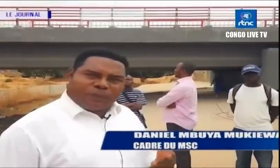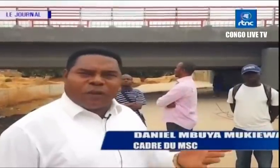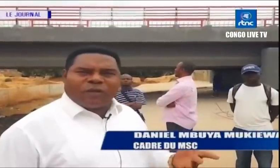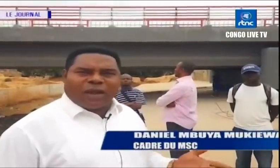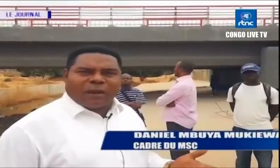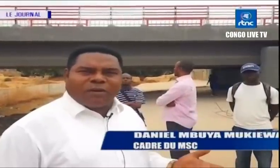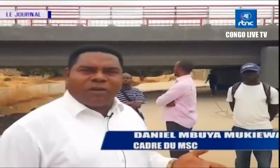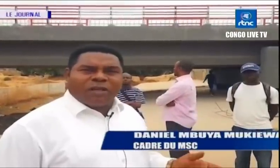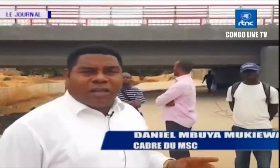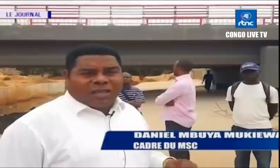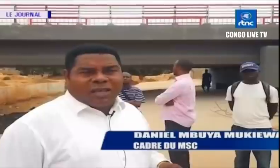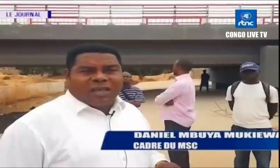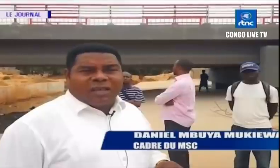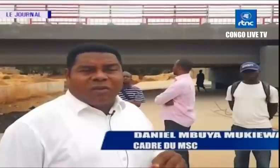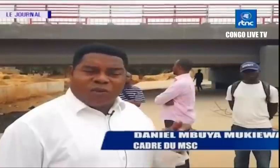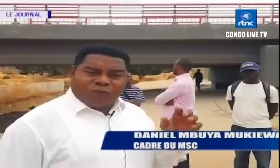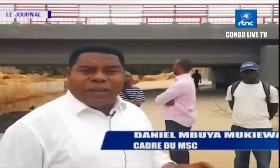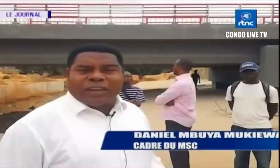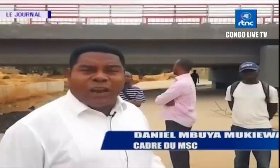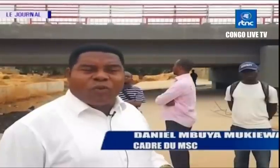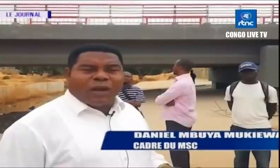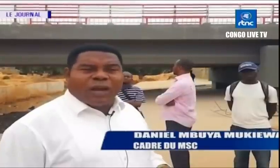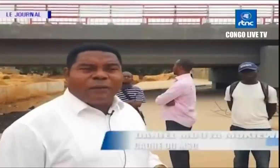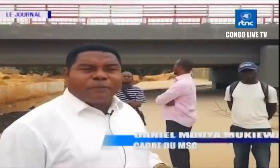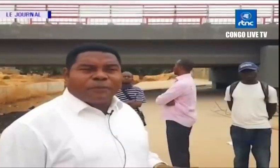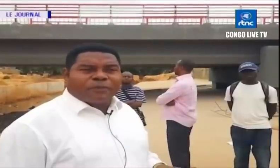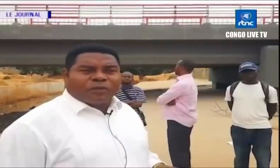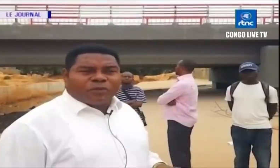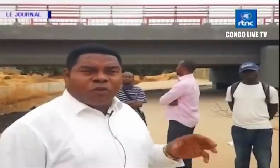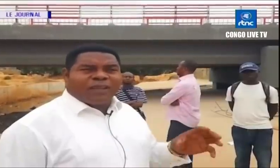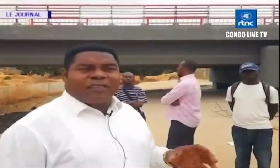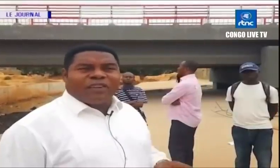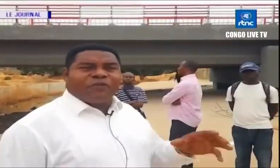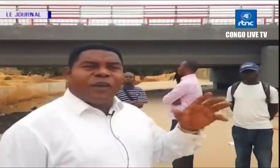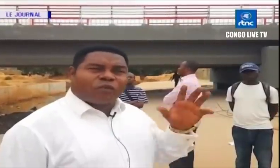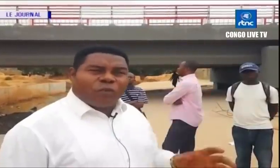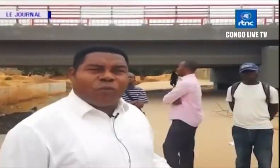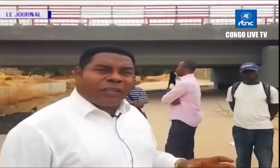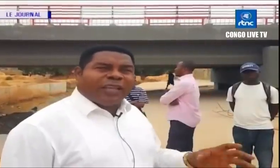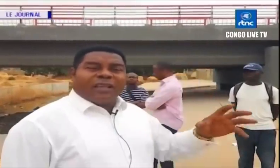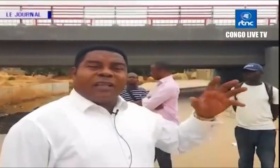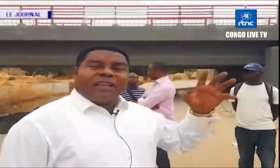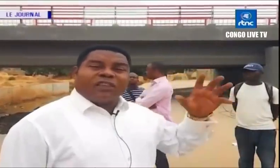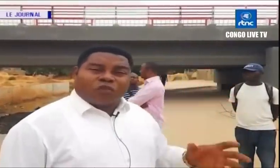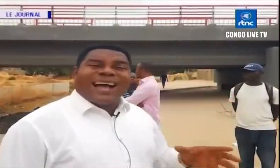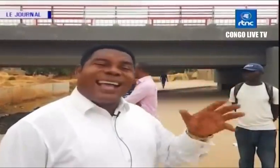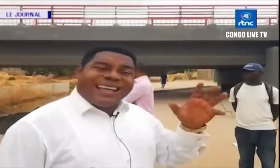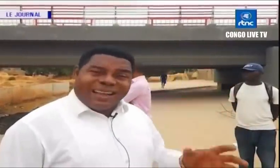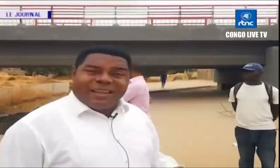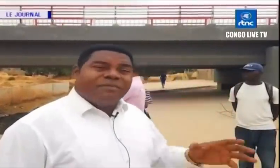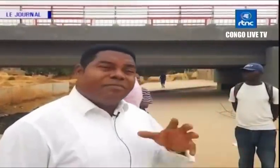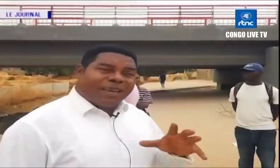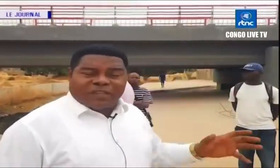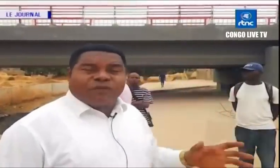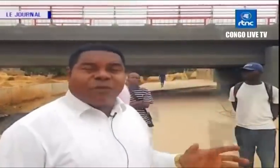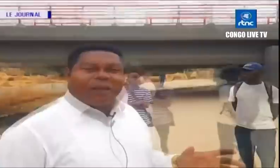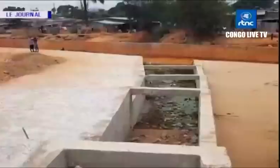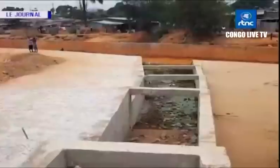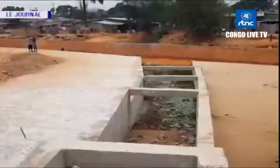nous l'acclamons. Et au niveau de Kanluka, nous sommes en train de faire tout pour qu'il soit élu massivement. Ses fils